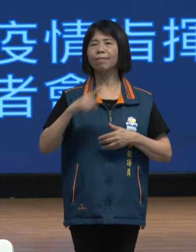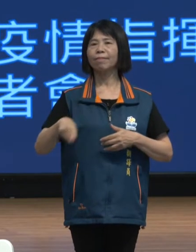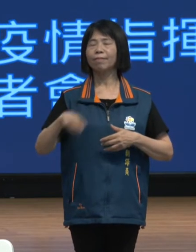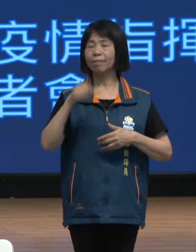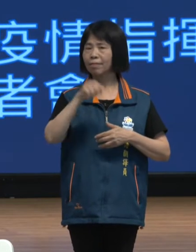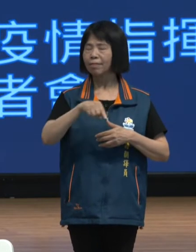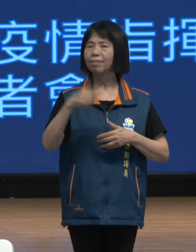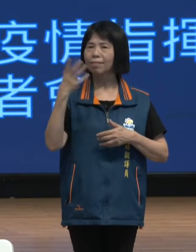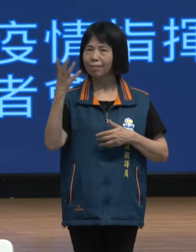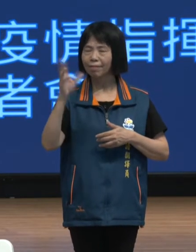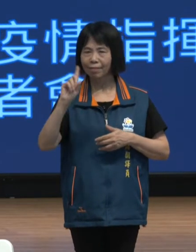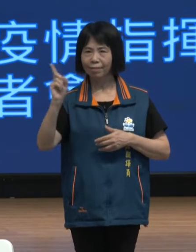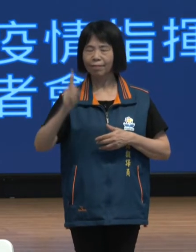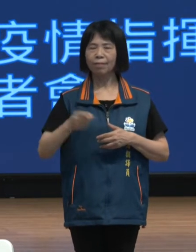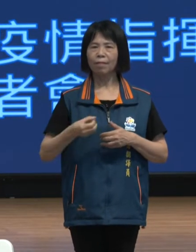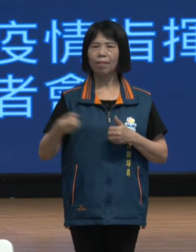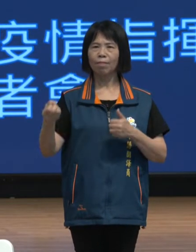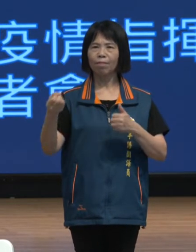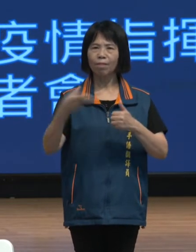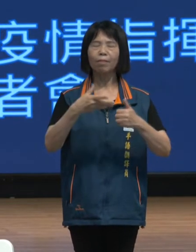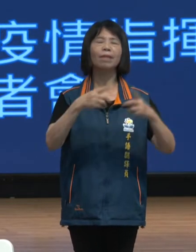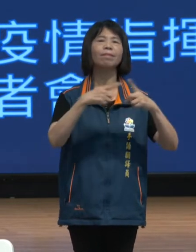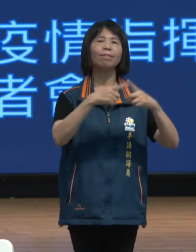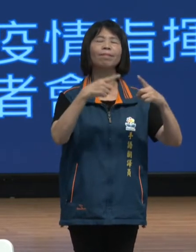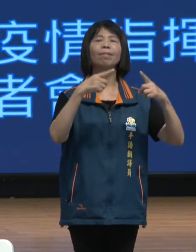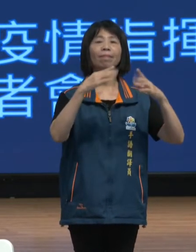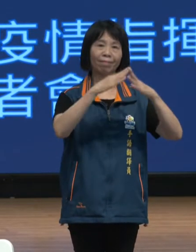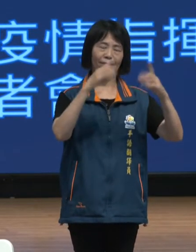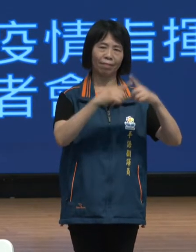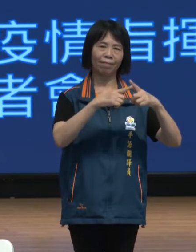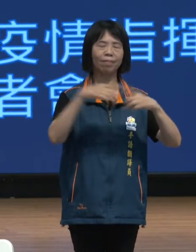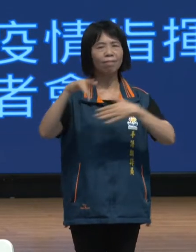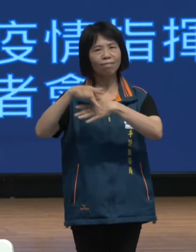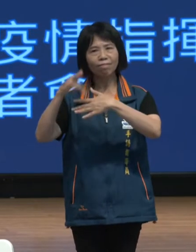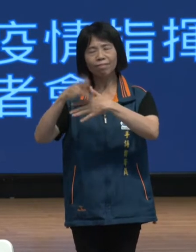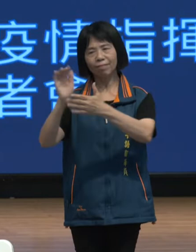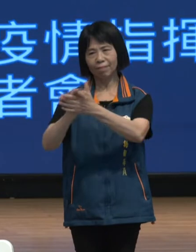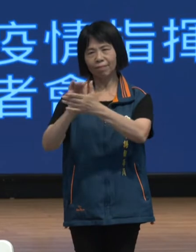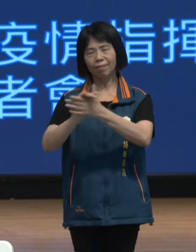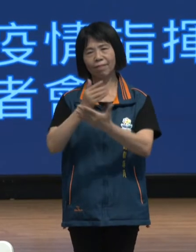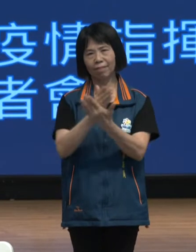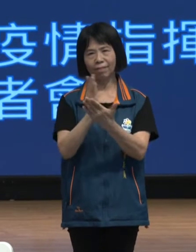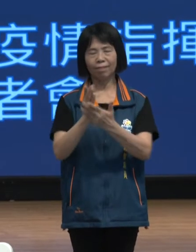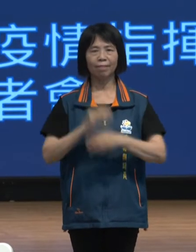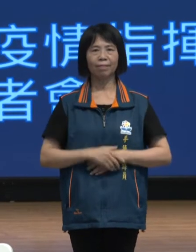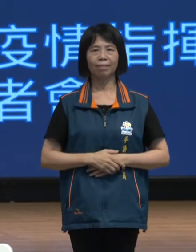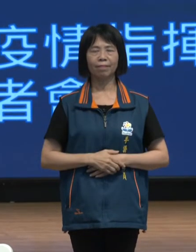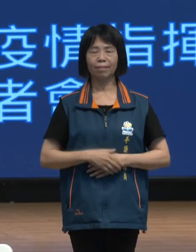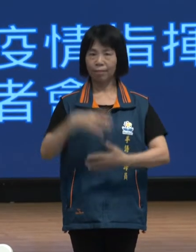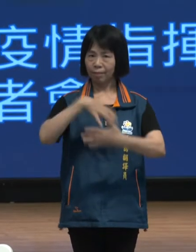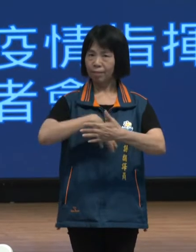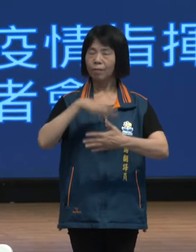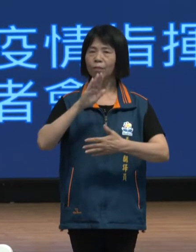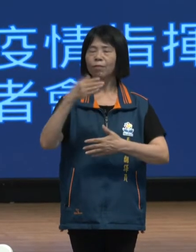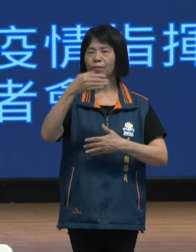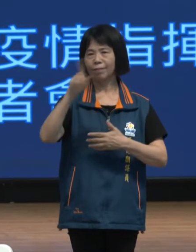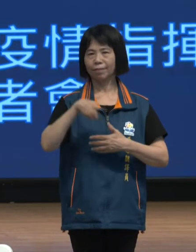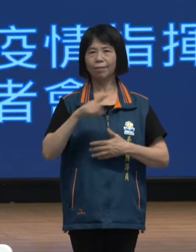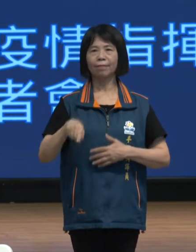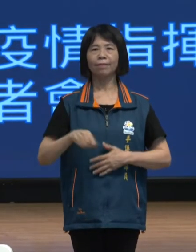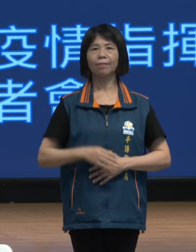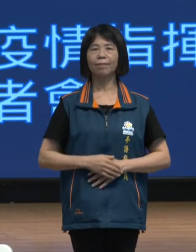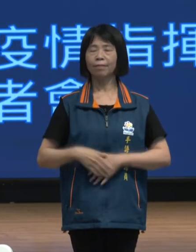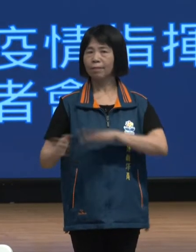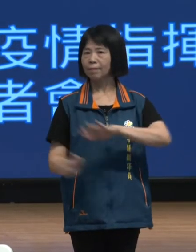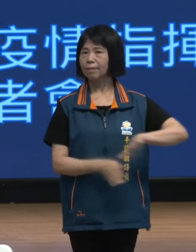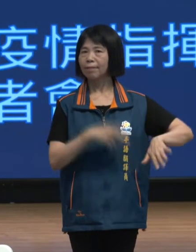很多都是这个传给了家人以及他的亲密的朋友，这里面包含了9个人。那